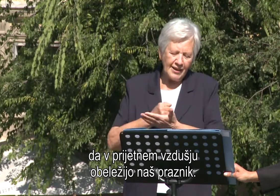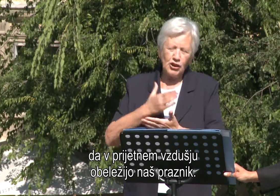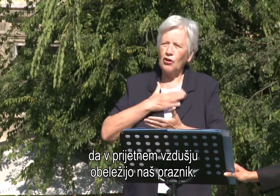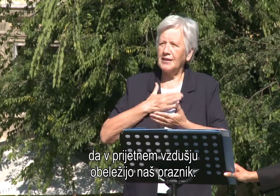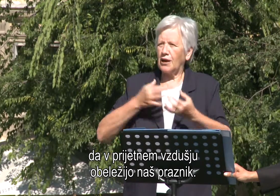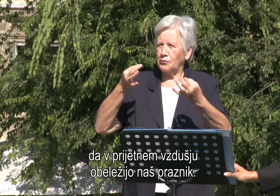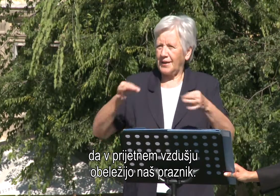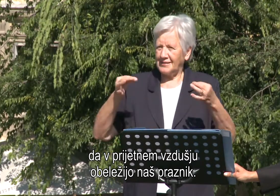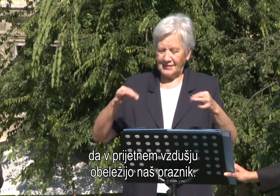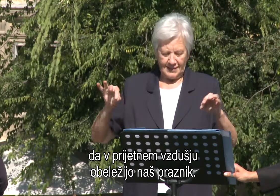obeležijo naš praznik.